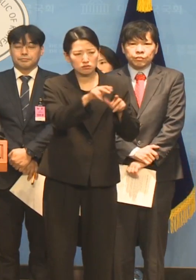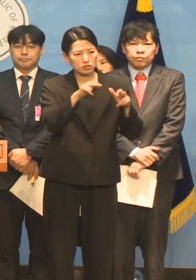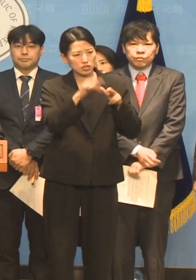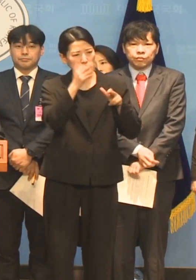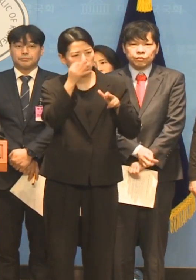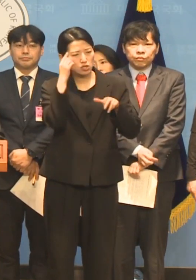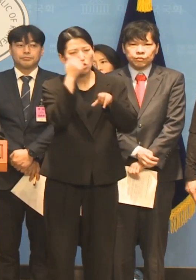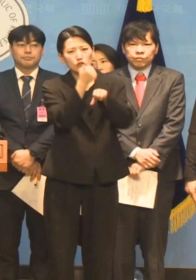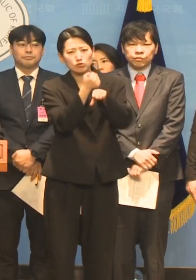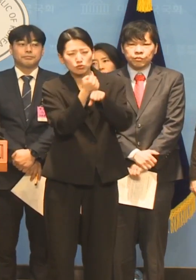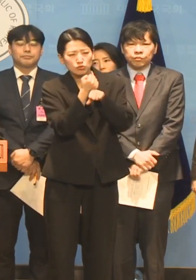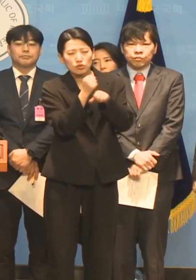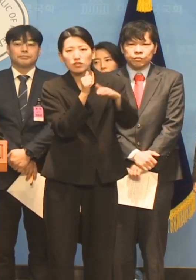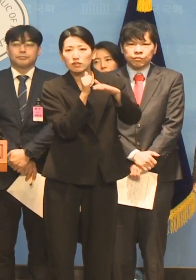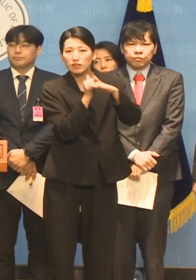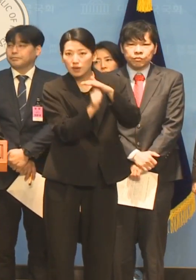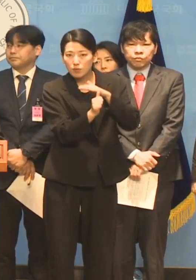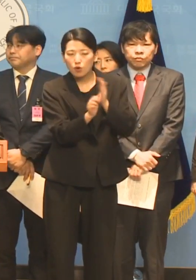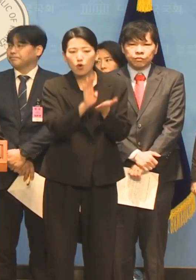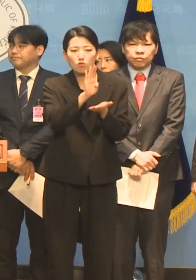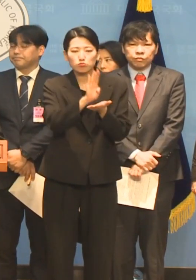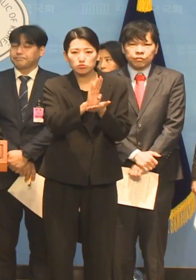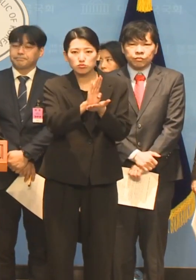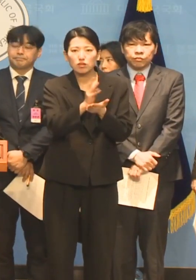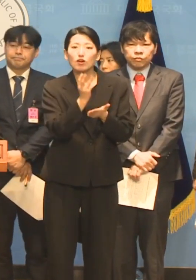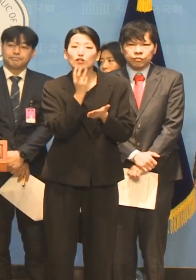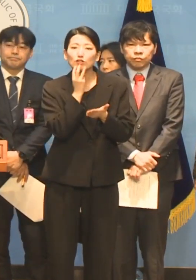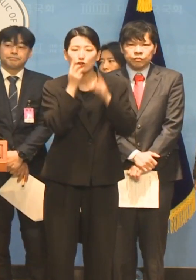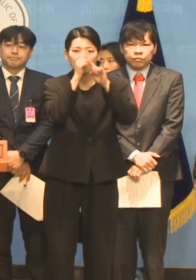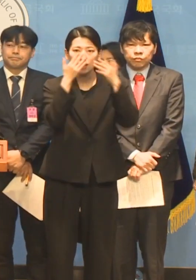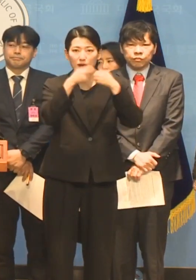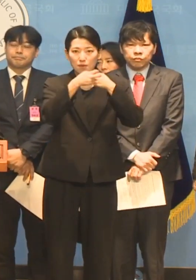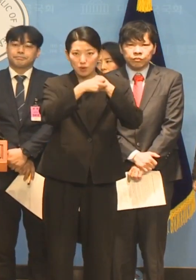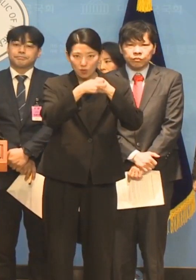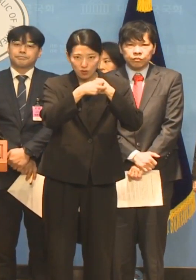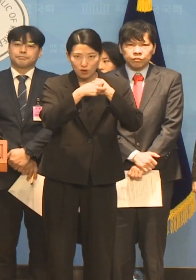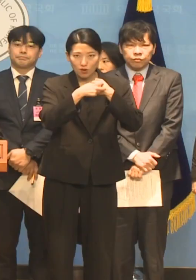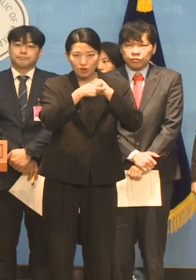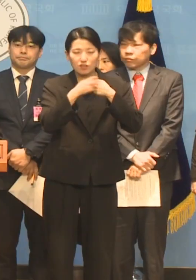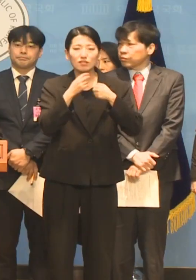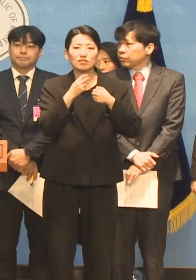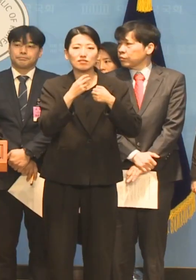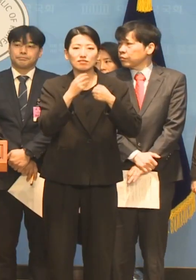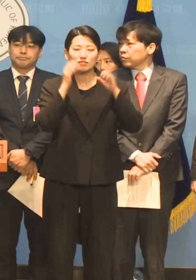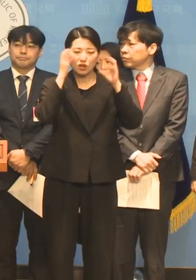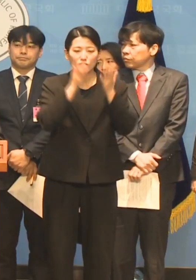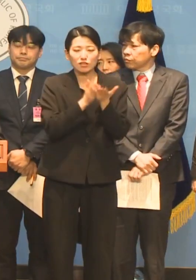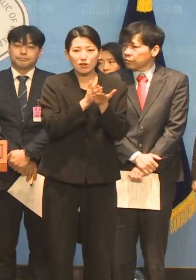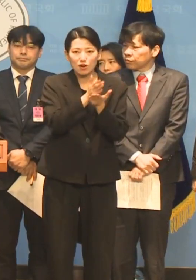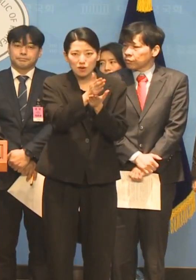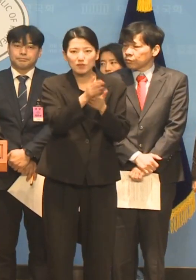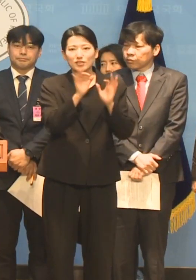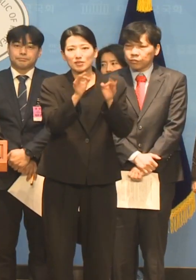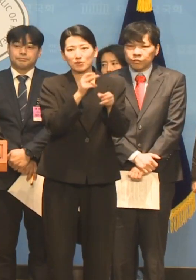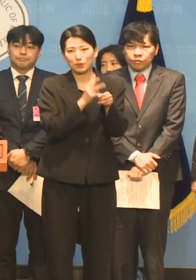대표 연구자이신 분당 서울대학교 병원 소아청소년과 김재영 교수님 자리하셨습니다.